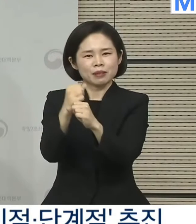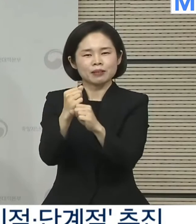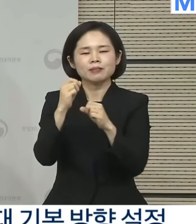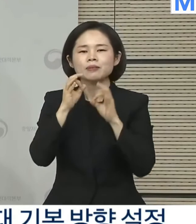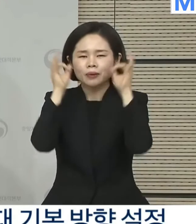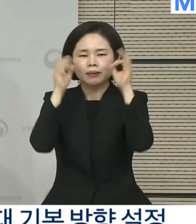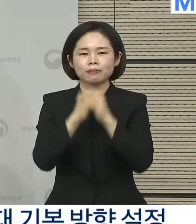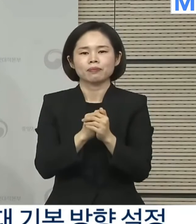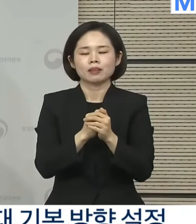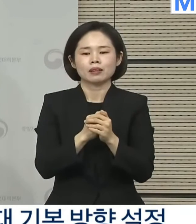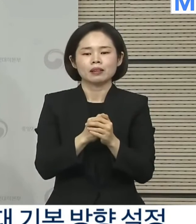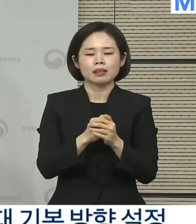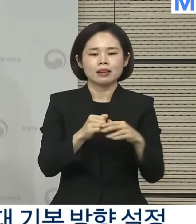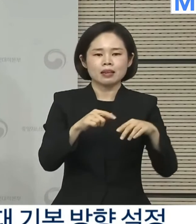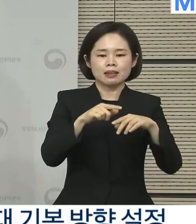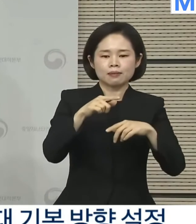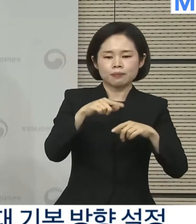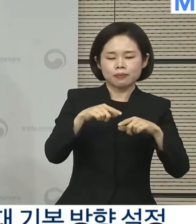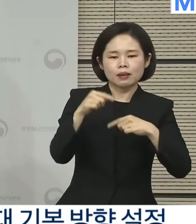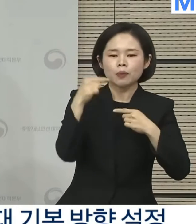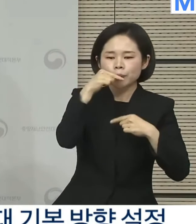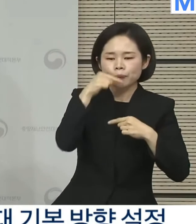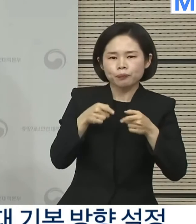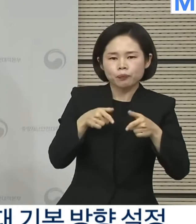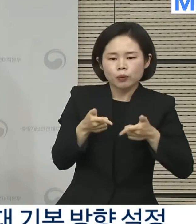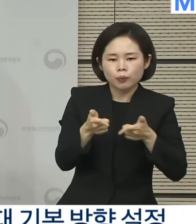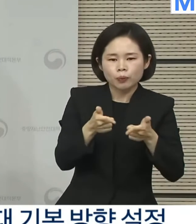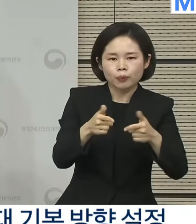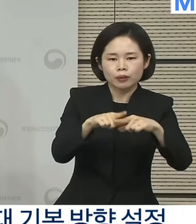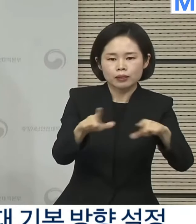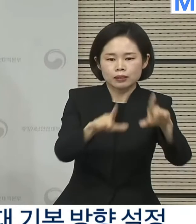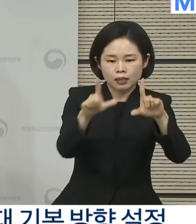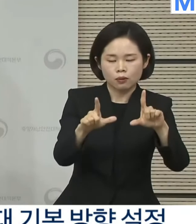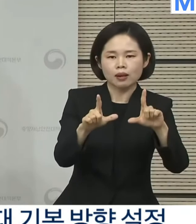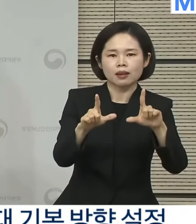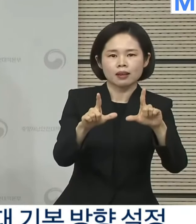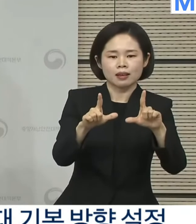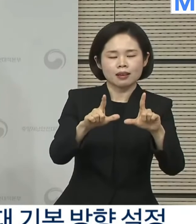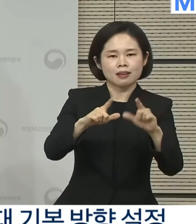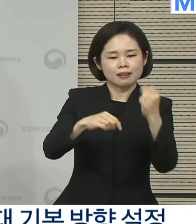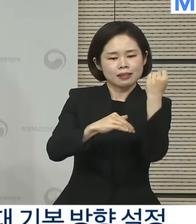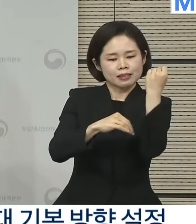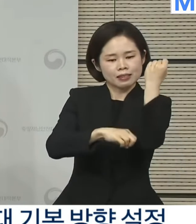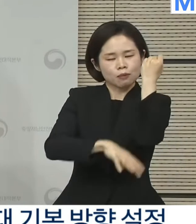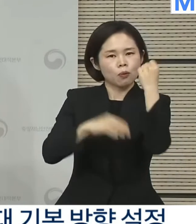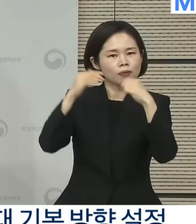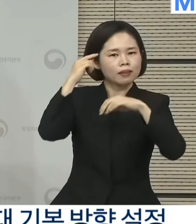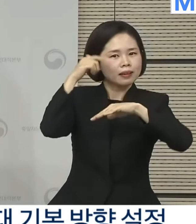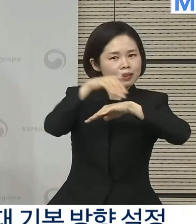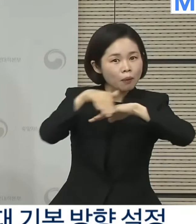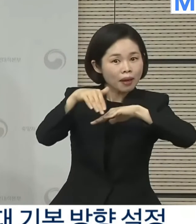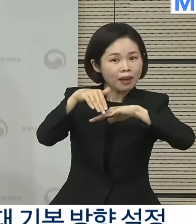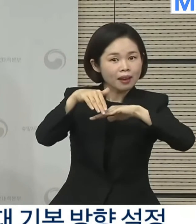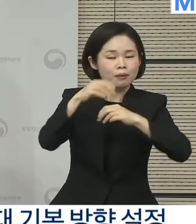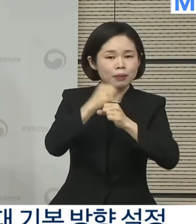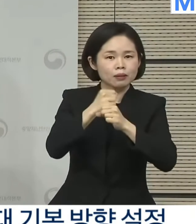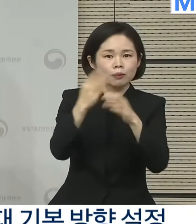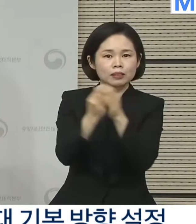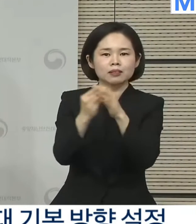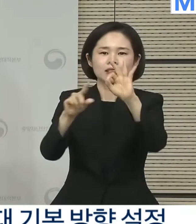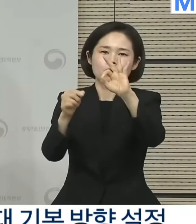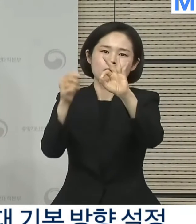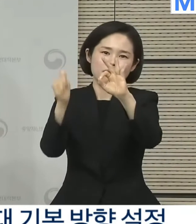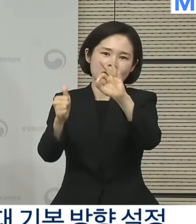10월 말 목표로 단계적 일상회복 로드맵을 마련하여 국민들께 발표해드리도록 하겠습니다. 또한